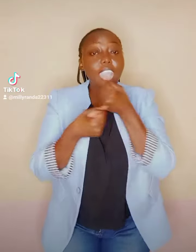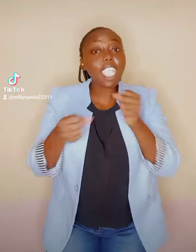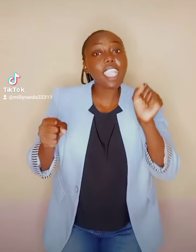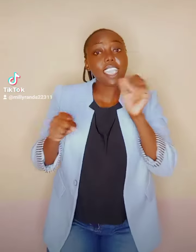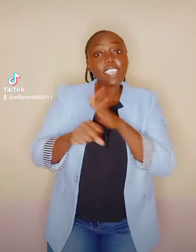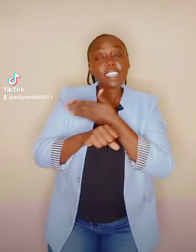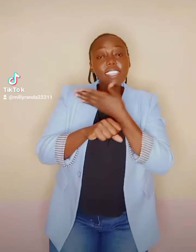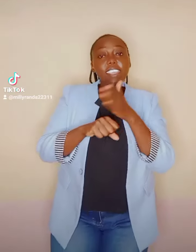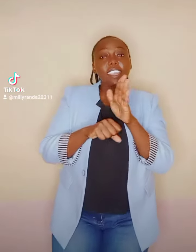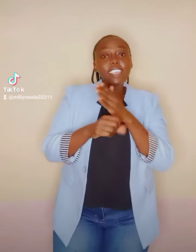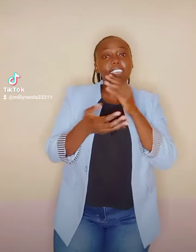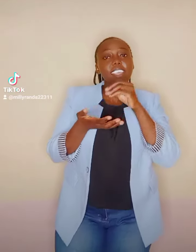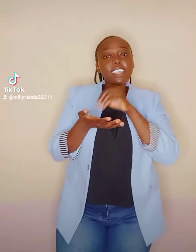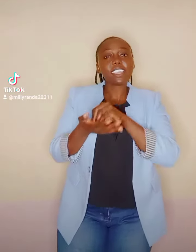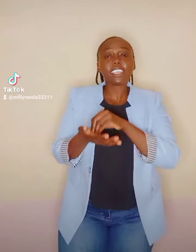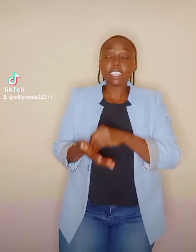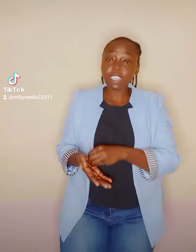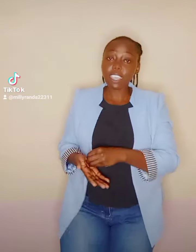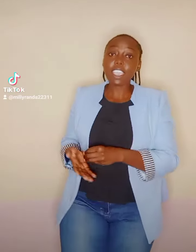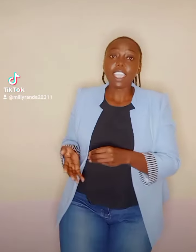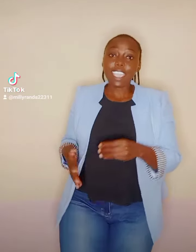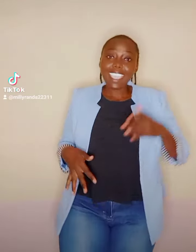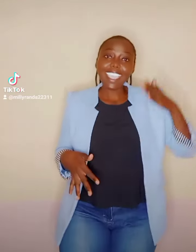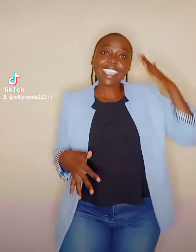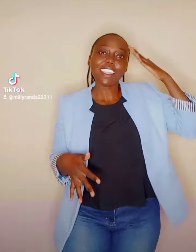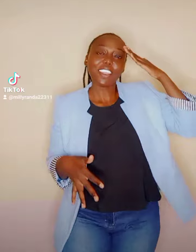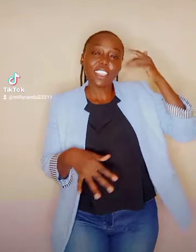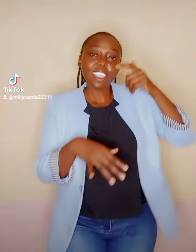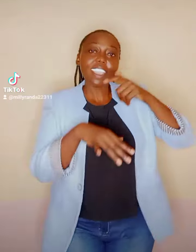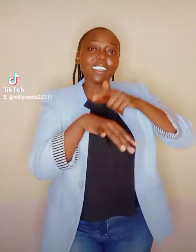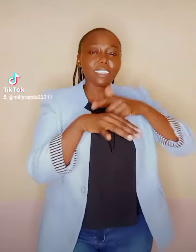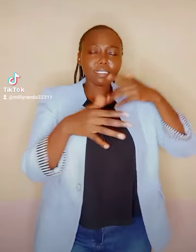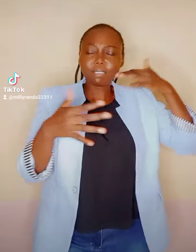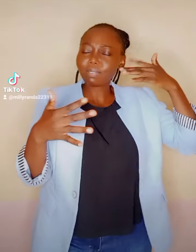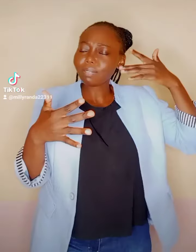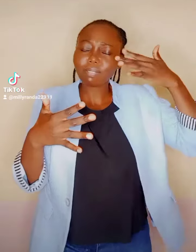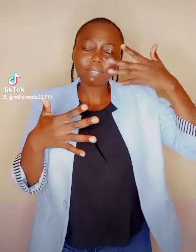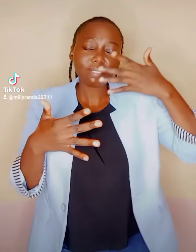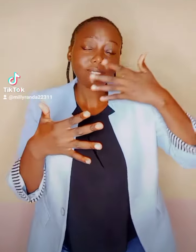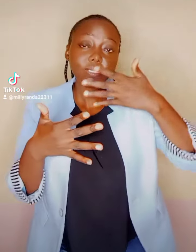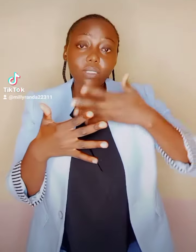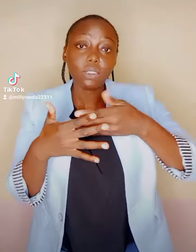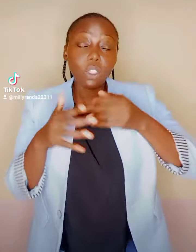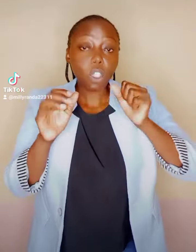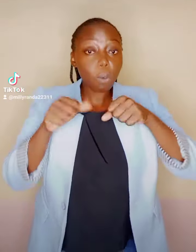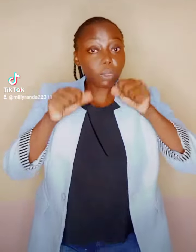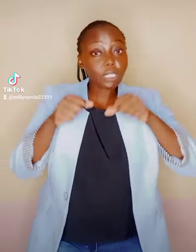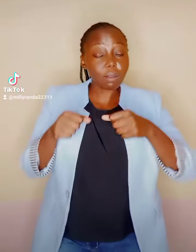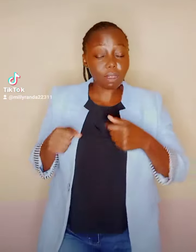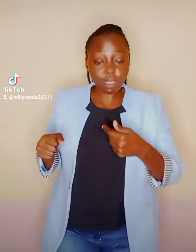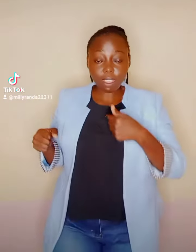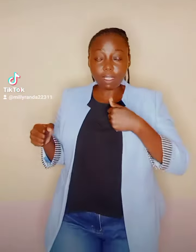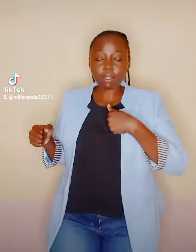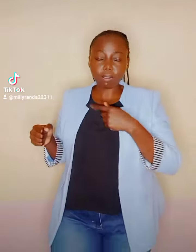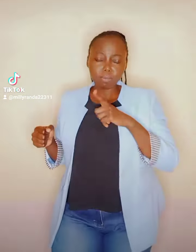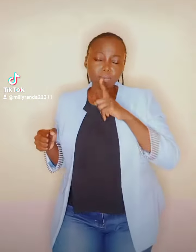sitaweza imba tena. Najua wakati utapofika, nitanyamaza